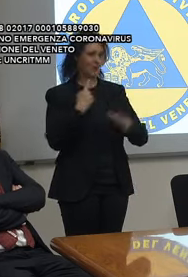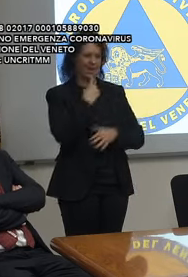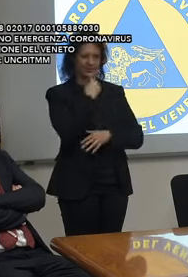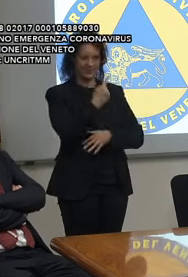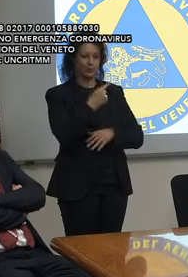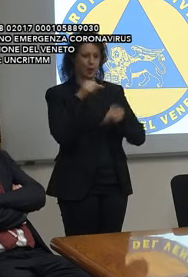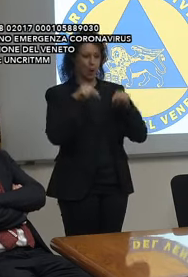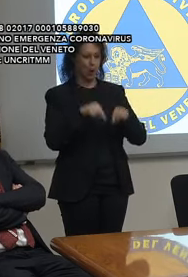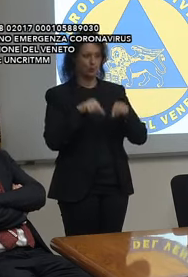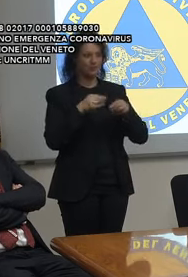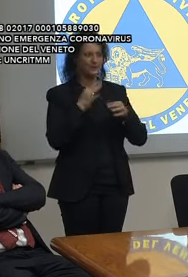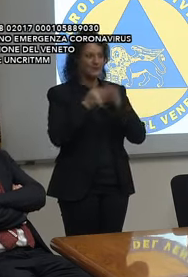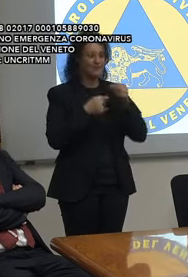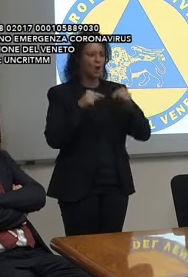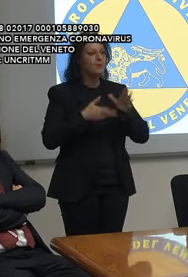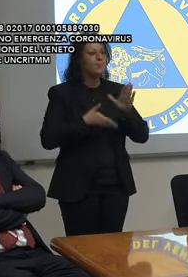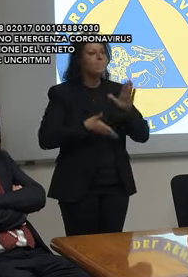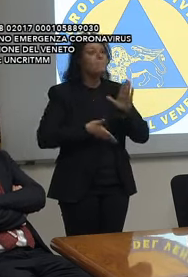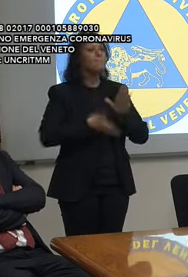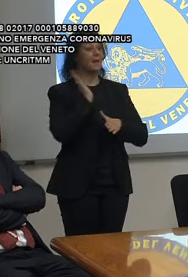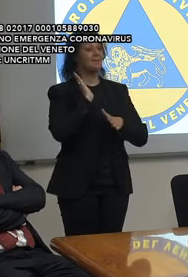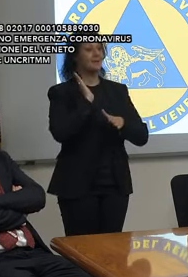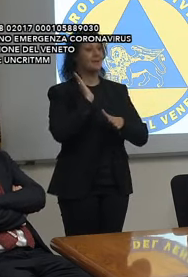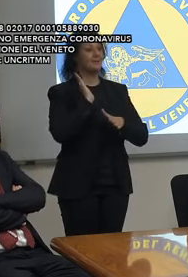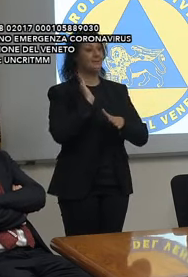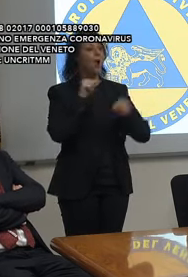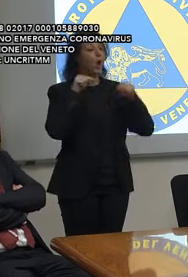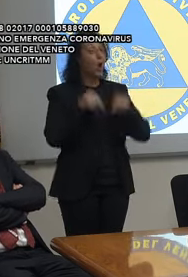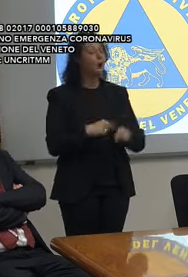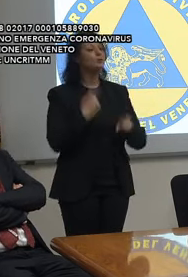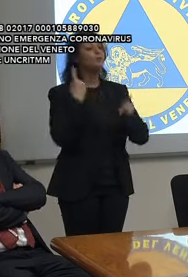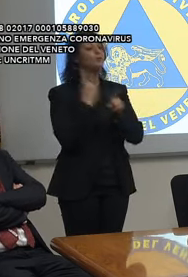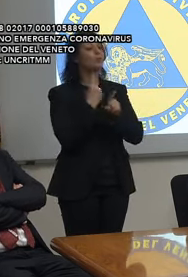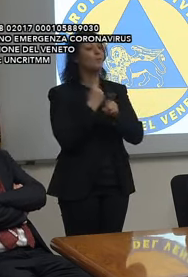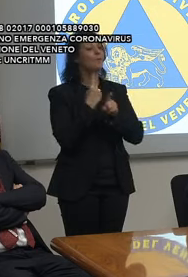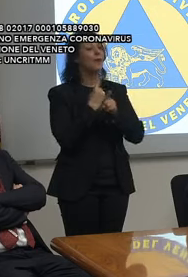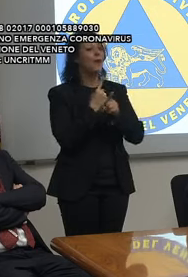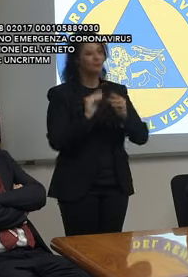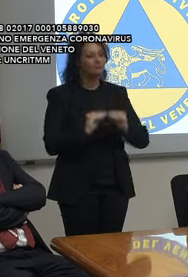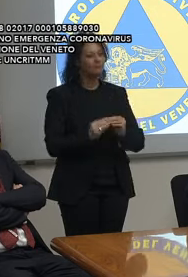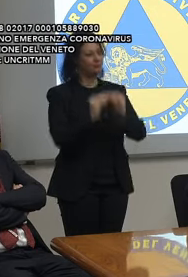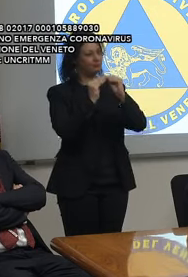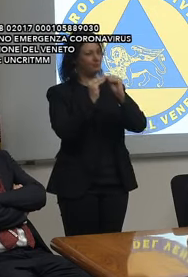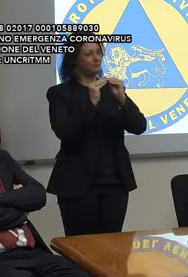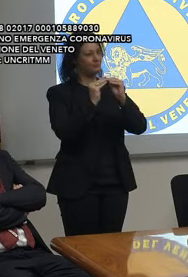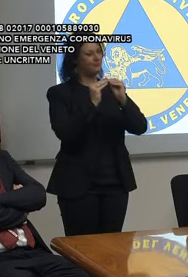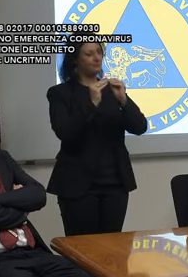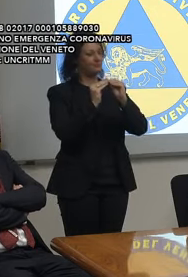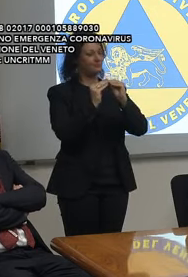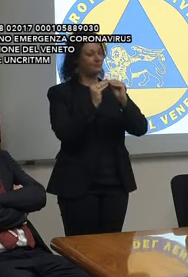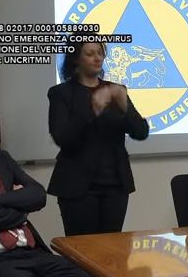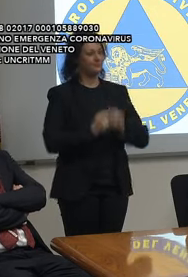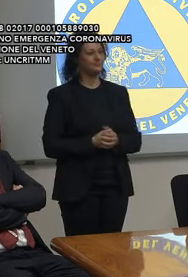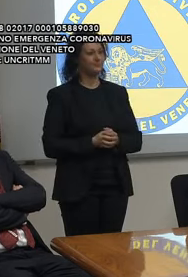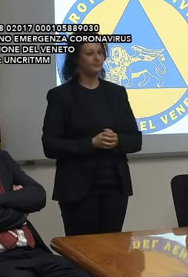siamo alla partenza. Oggi dobbiamo costruire la fase realizzativa